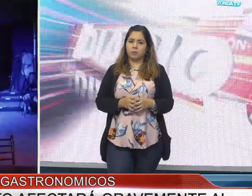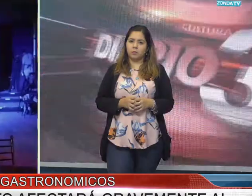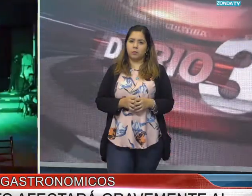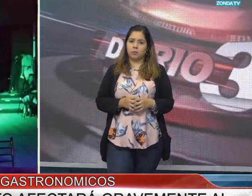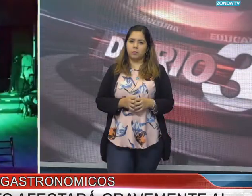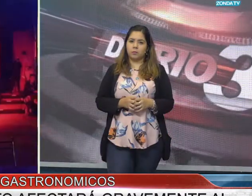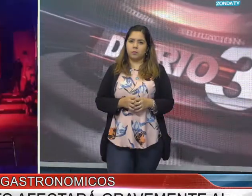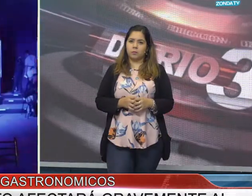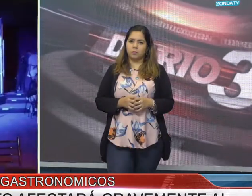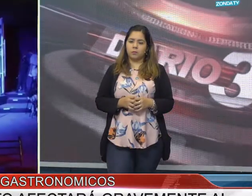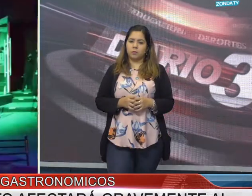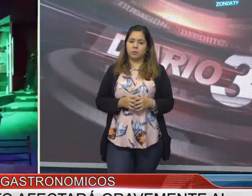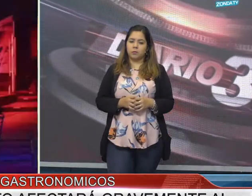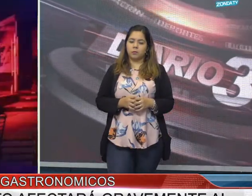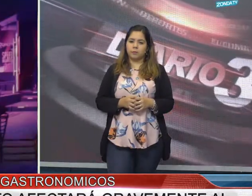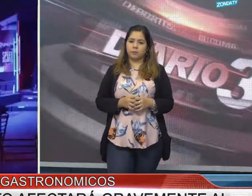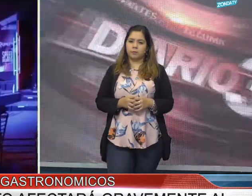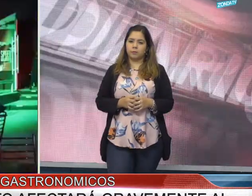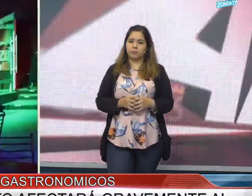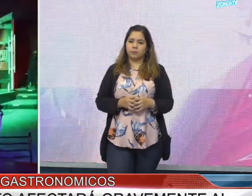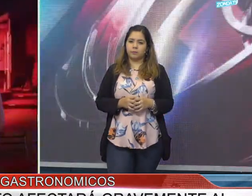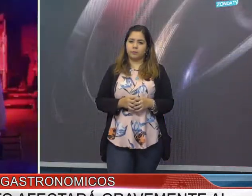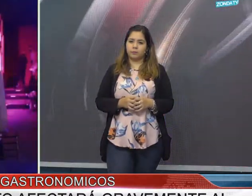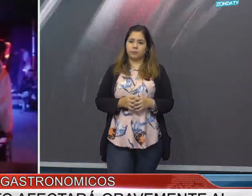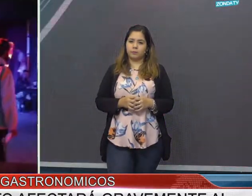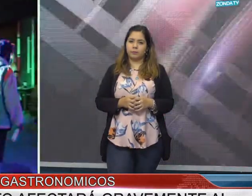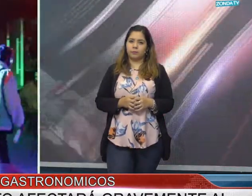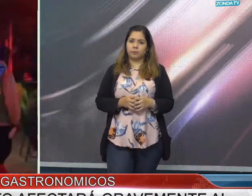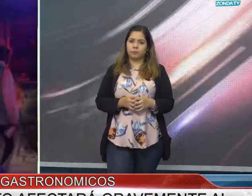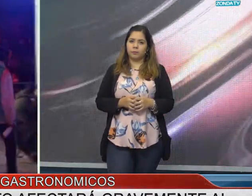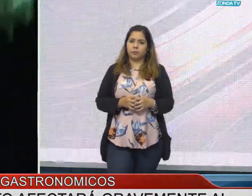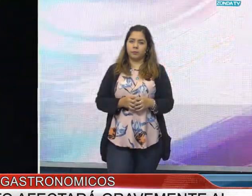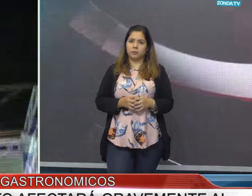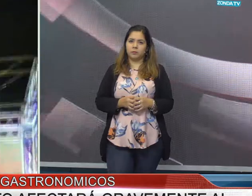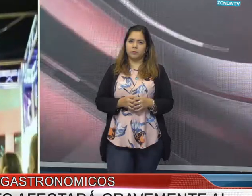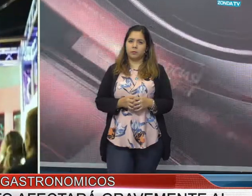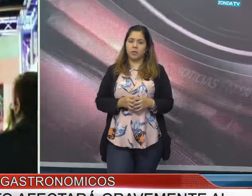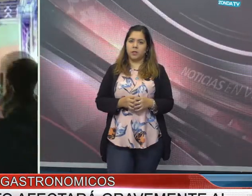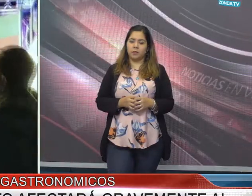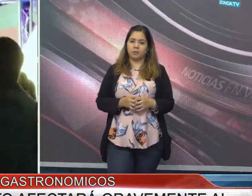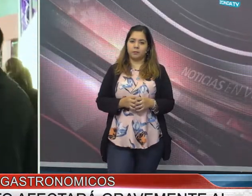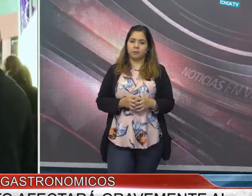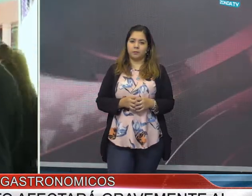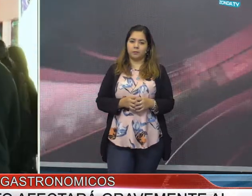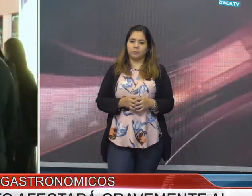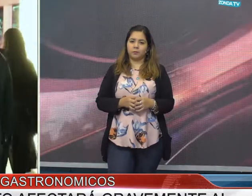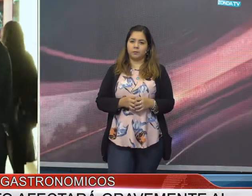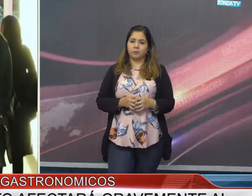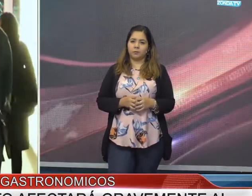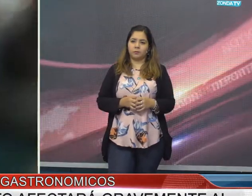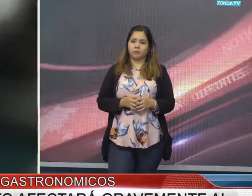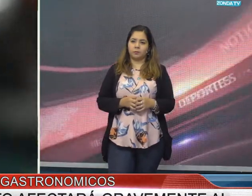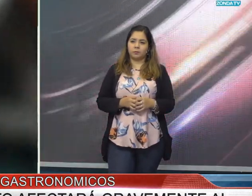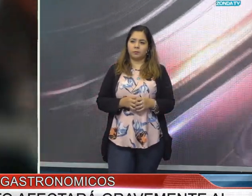preguntan los colegas nuestros de la gastronomía, ¿los funcionarios dejaron de cobrar en algún momento? Nunca. Claro. Nunca.